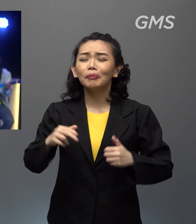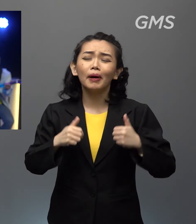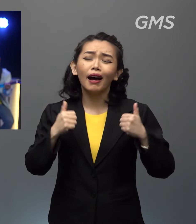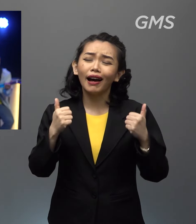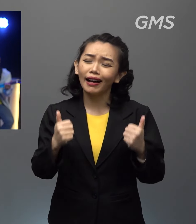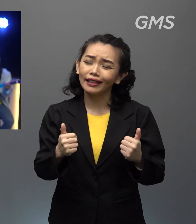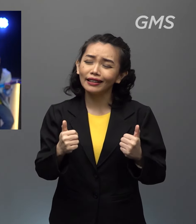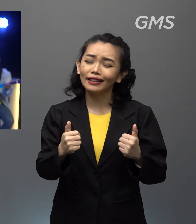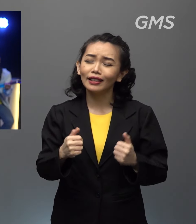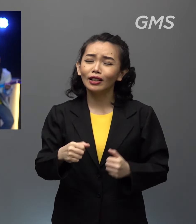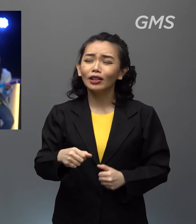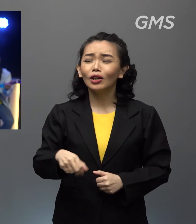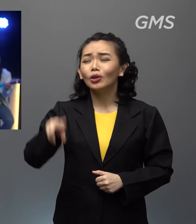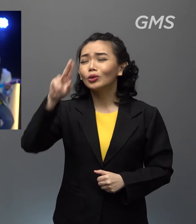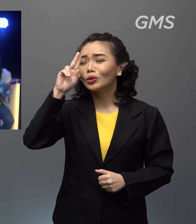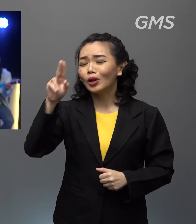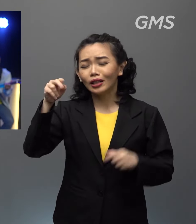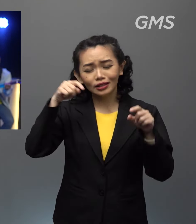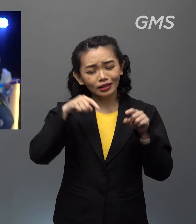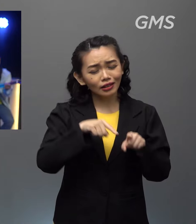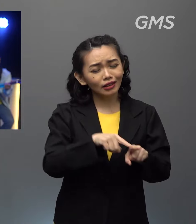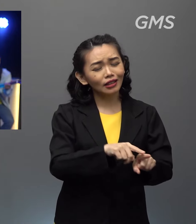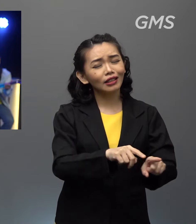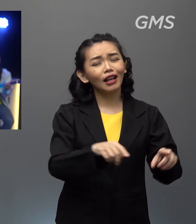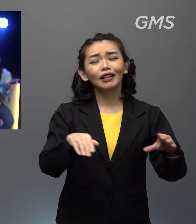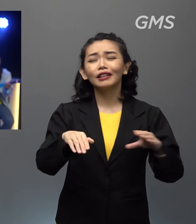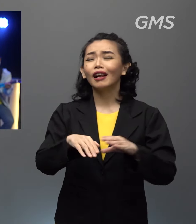Bersyukur buat kasih setia-Mu dalam hidup kami yang tidak pernah berkesudahan.